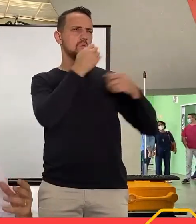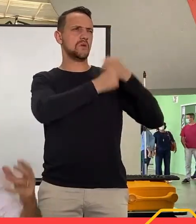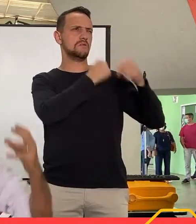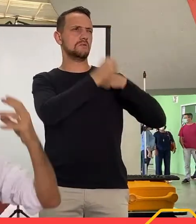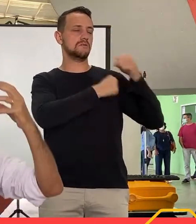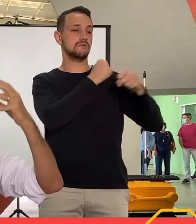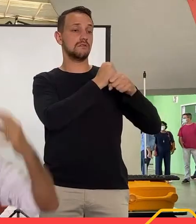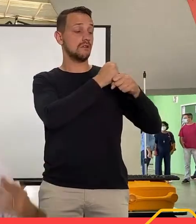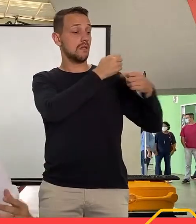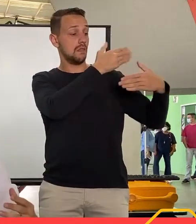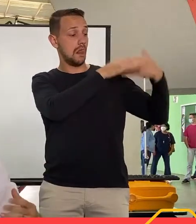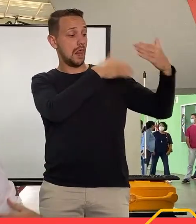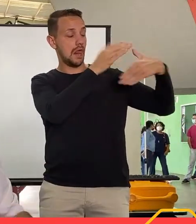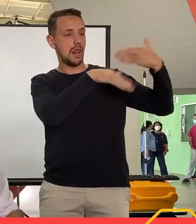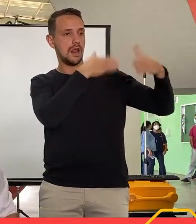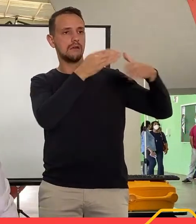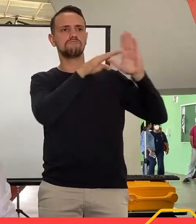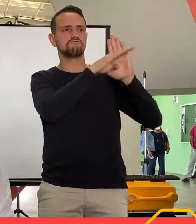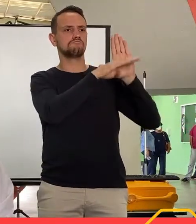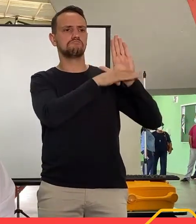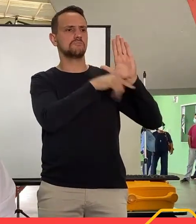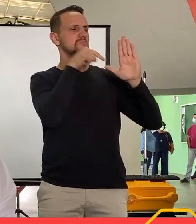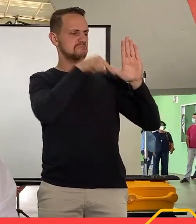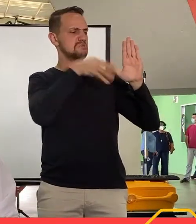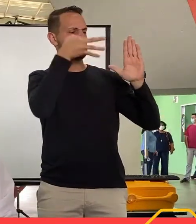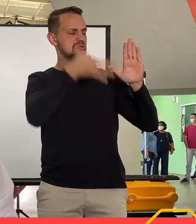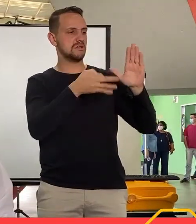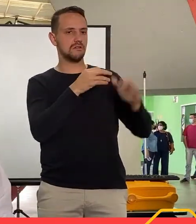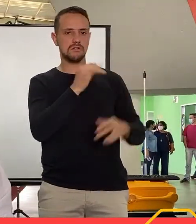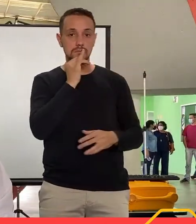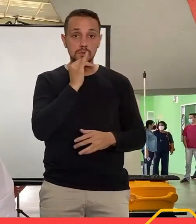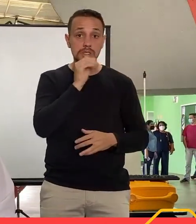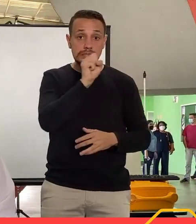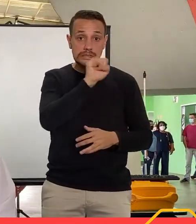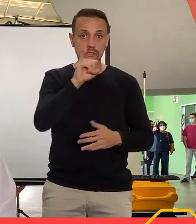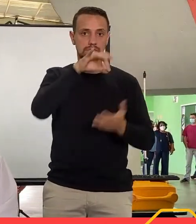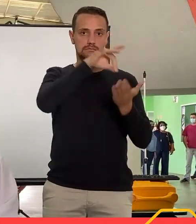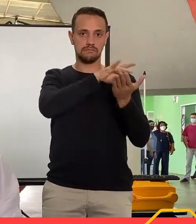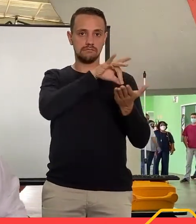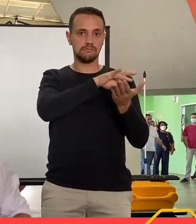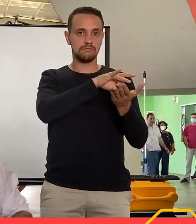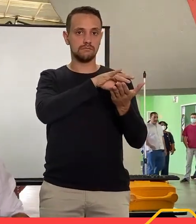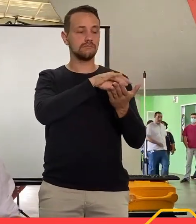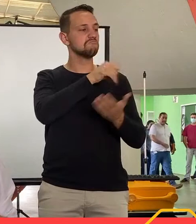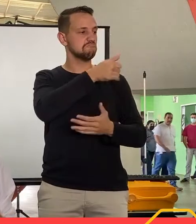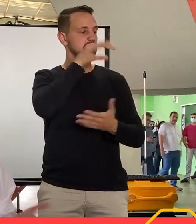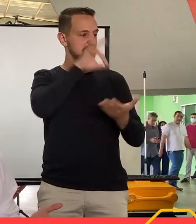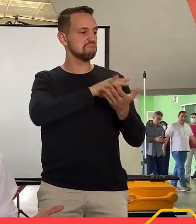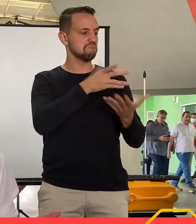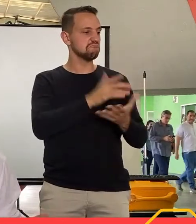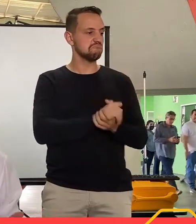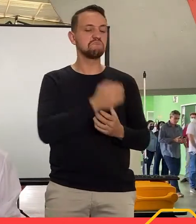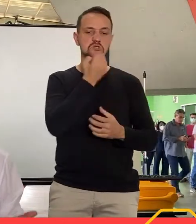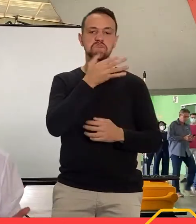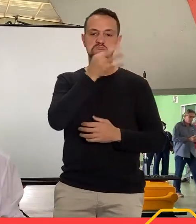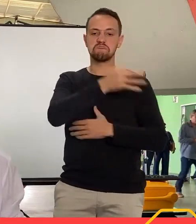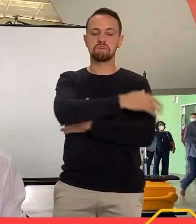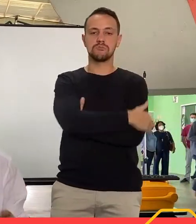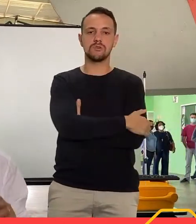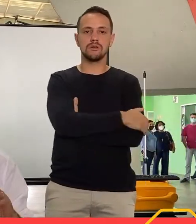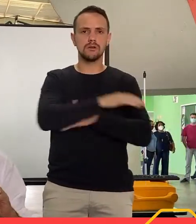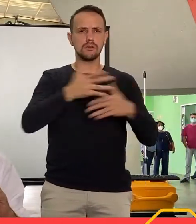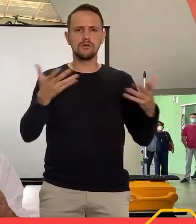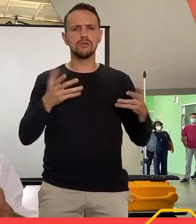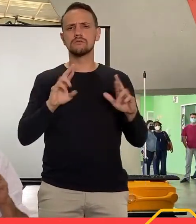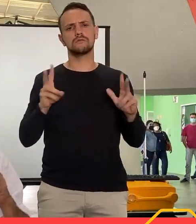tinha uma unidade entre essas coisas. Se uma coisa era verdadeira, na dela ia na rua. E hoje não existe